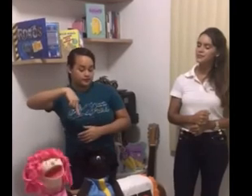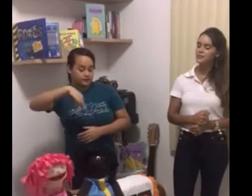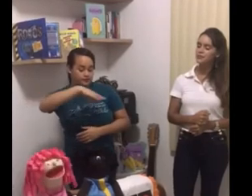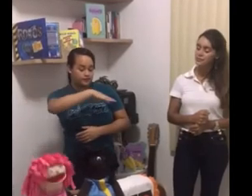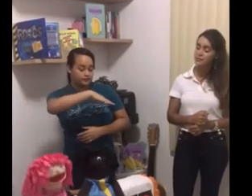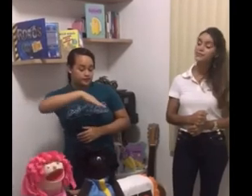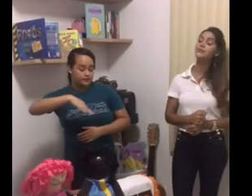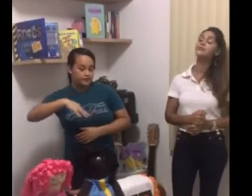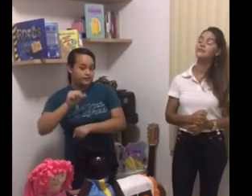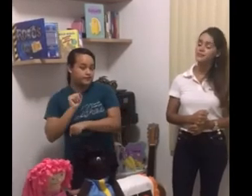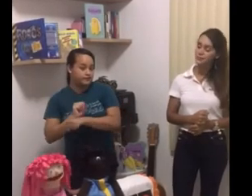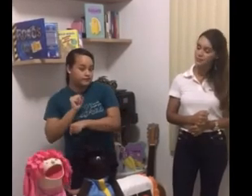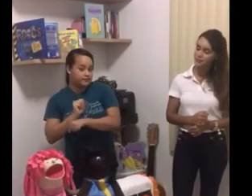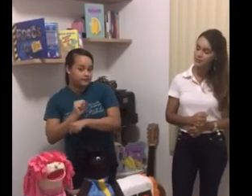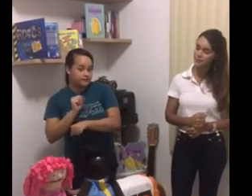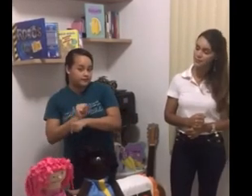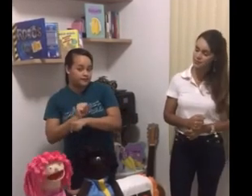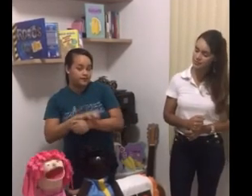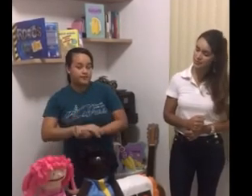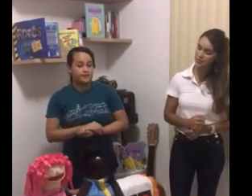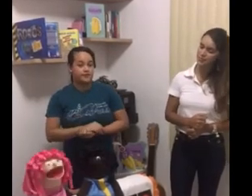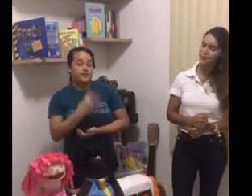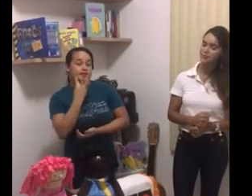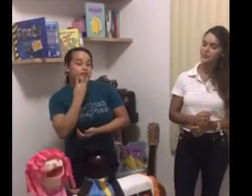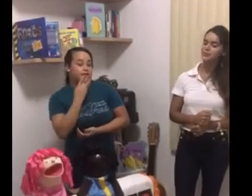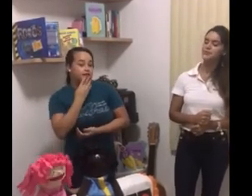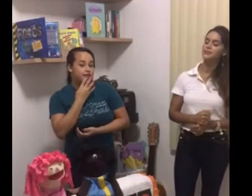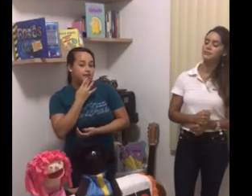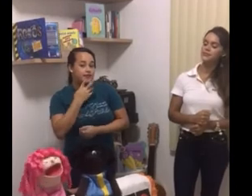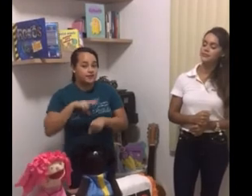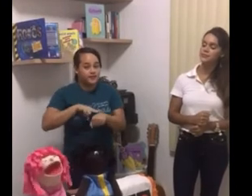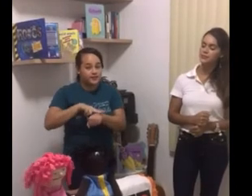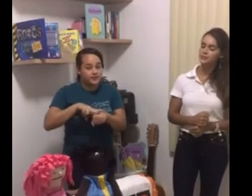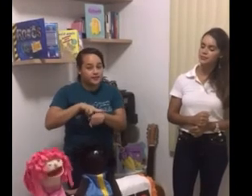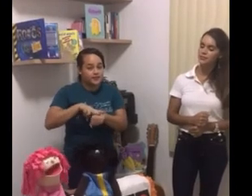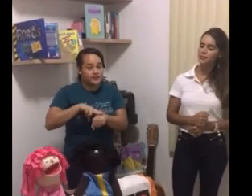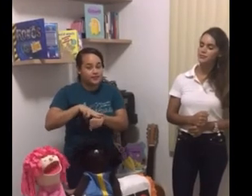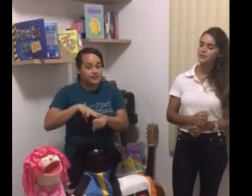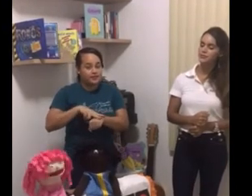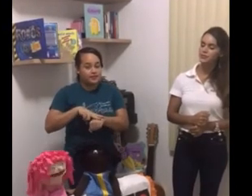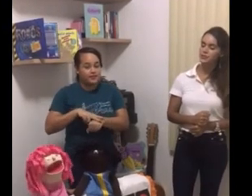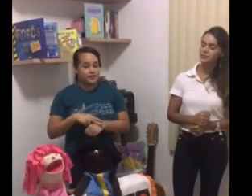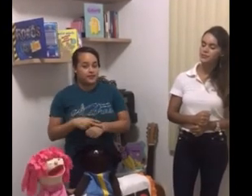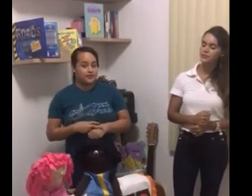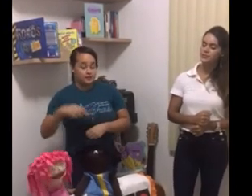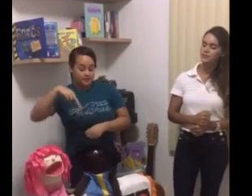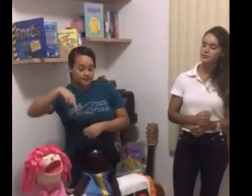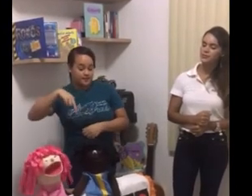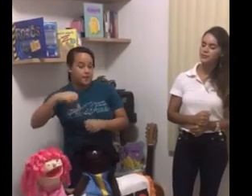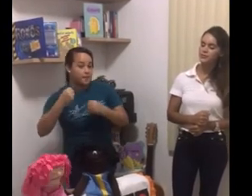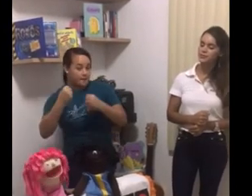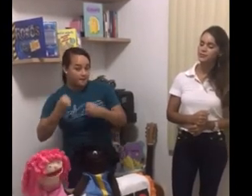na calçada. Quando o bonequinho ficar verde, o pedestre